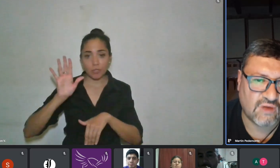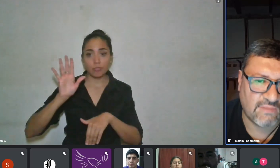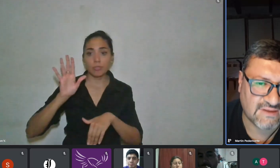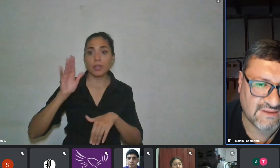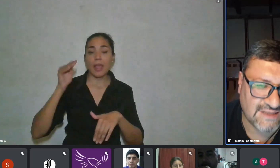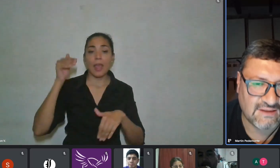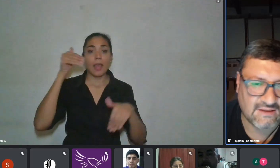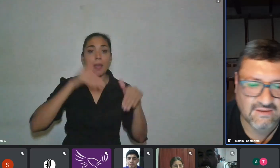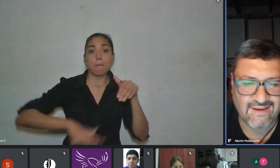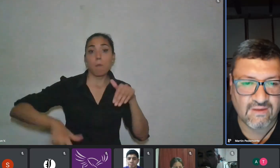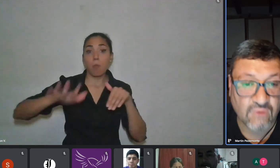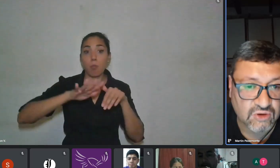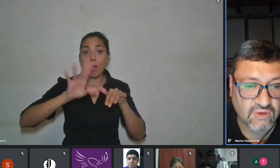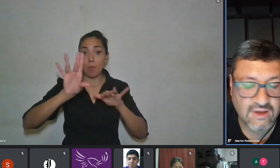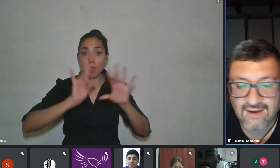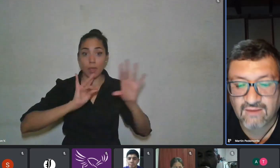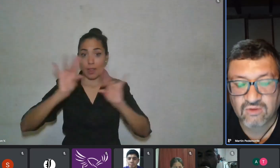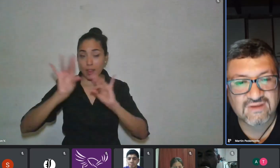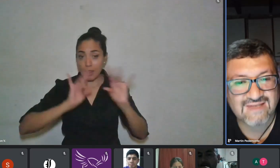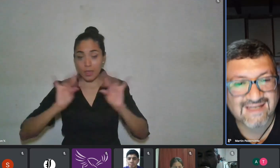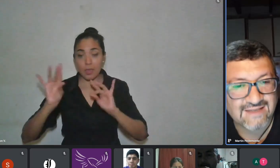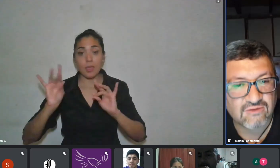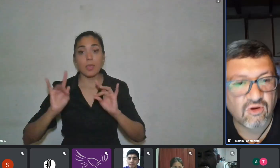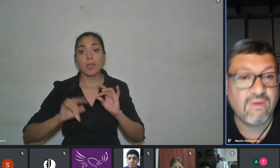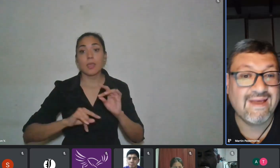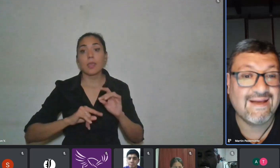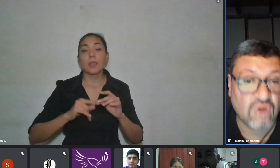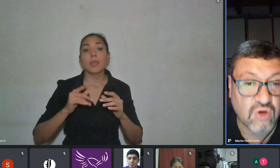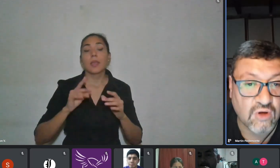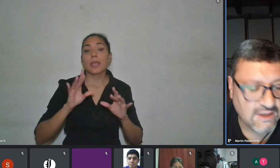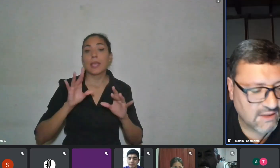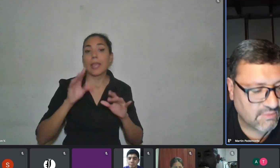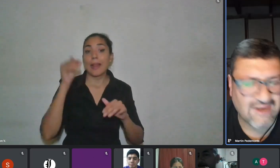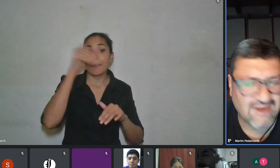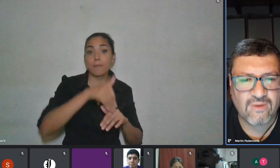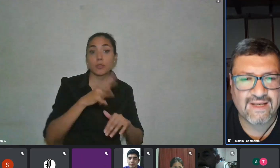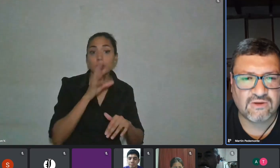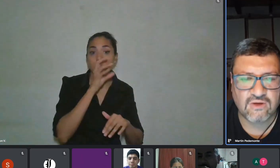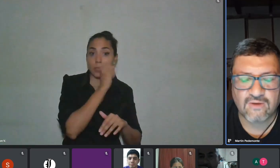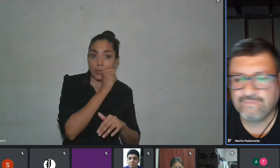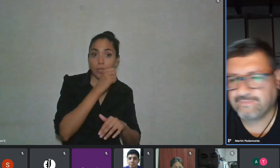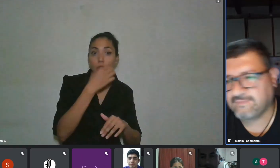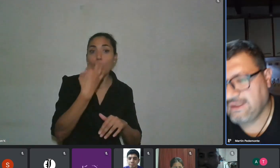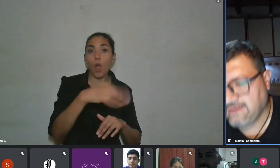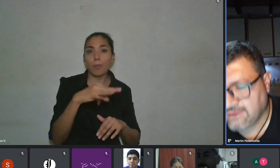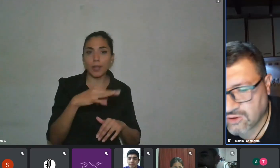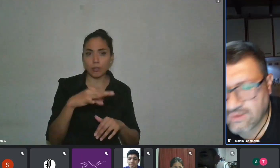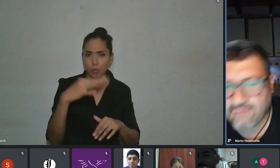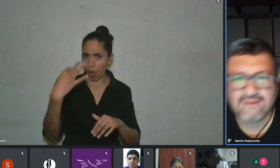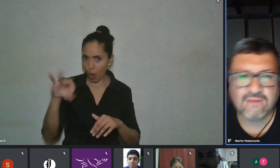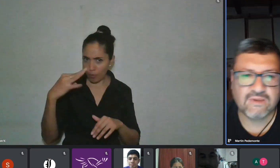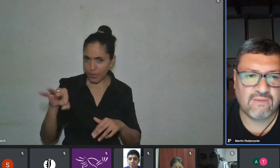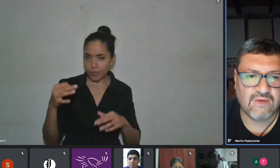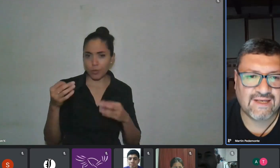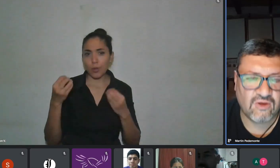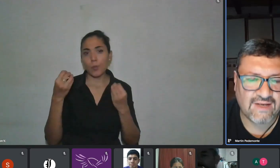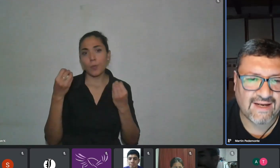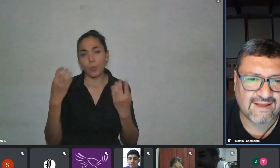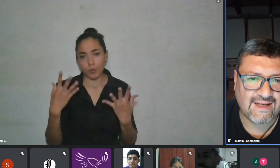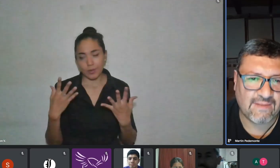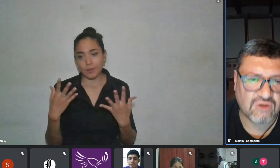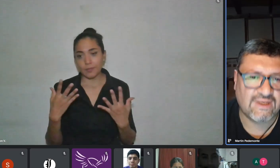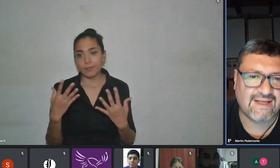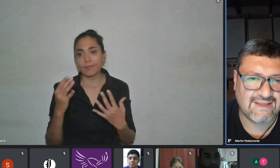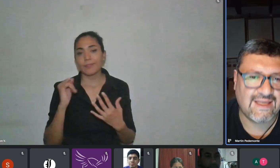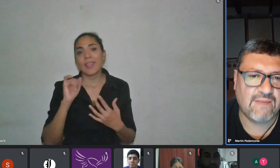elige a su representante a través del voto, el voto es secreto, es obligatorio. ¿Por qué es obligatorio? Obviamente, porque tenemos que lograr